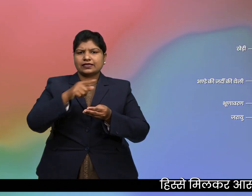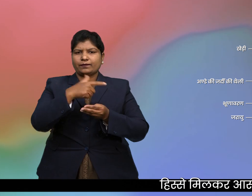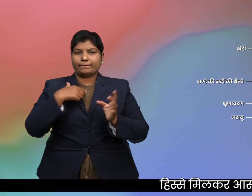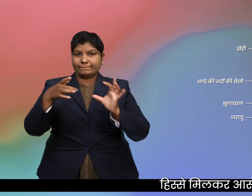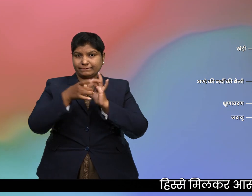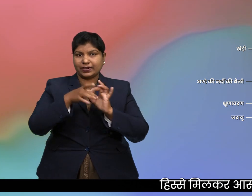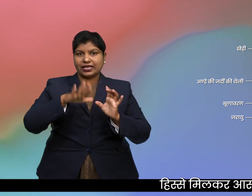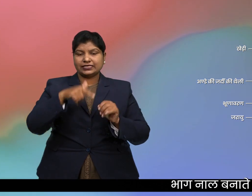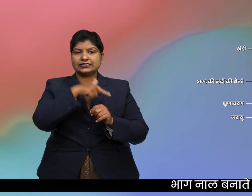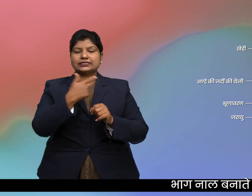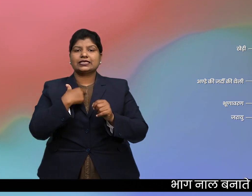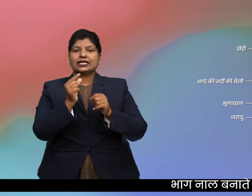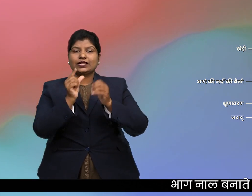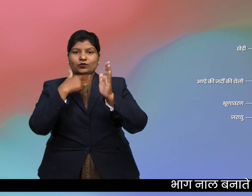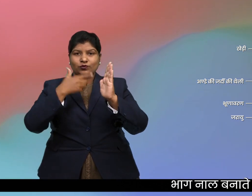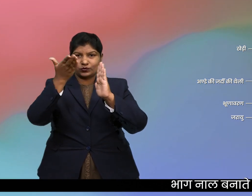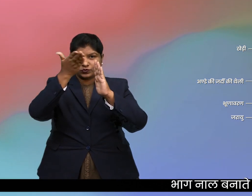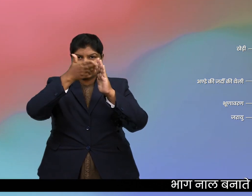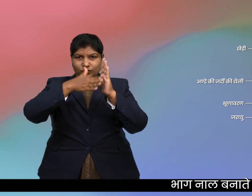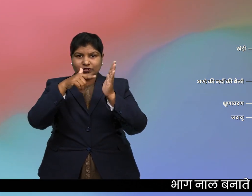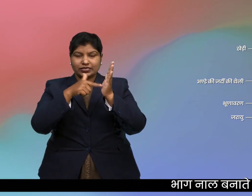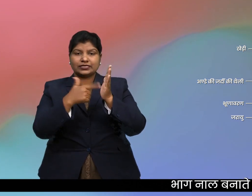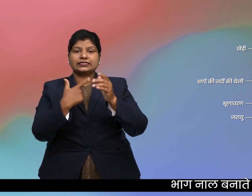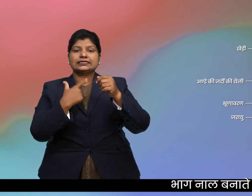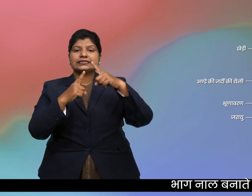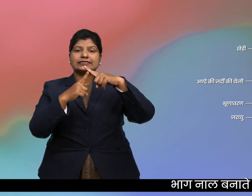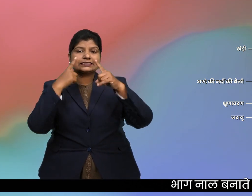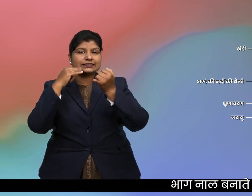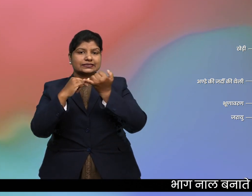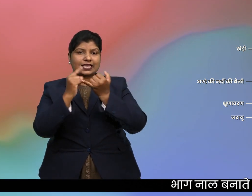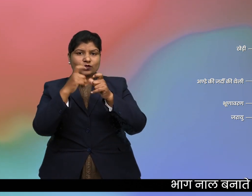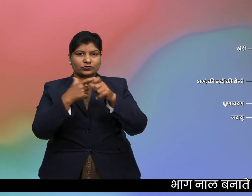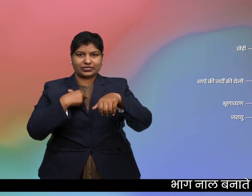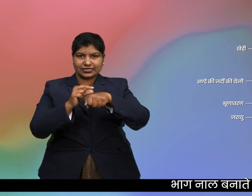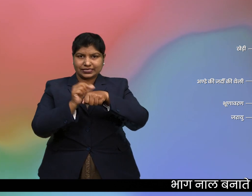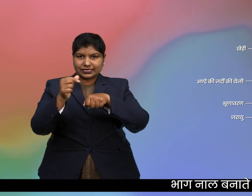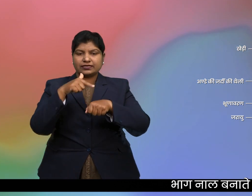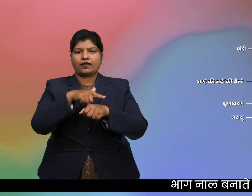मिलकर आसन्न भाग नाल बनते हैं।